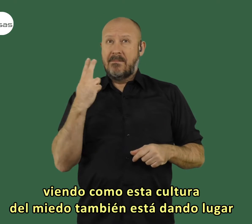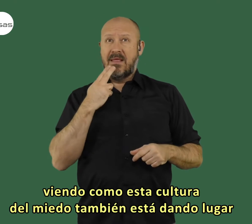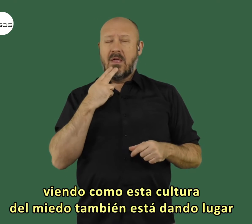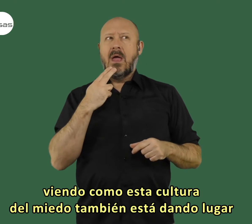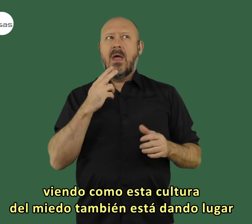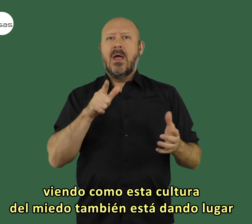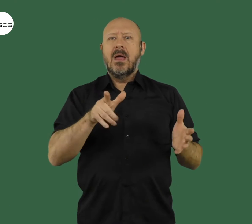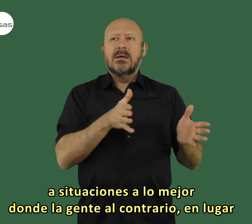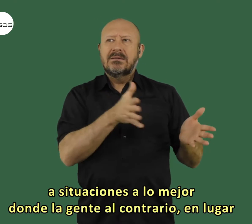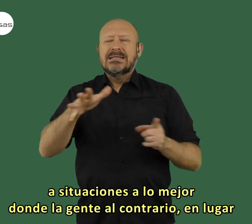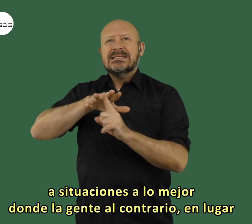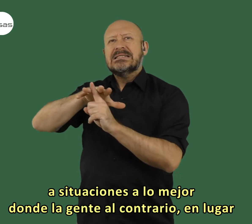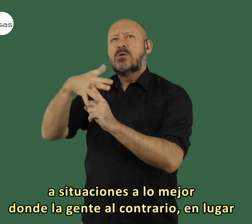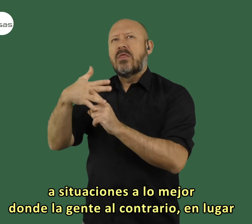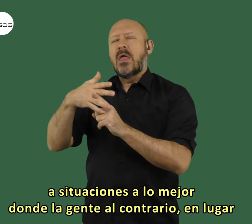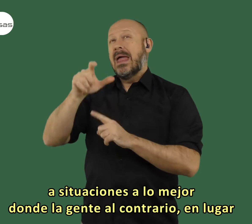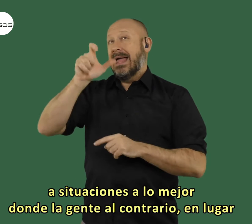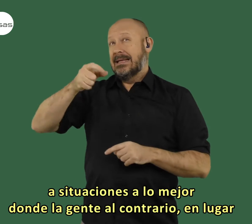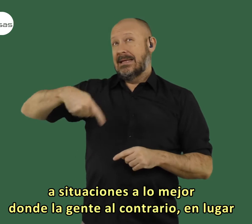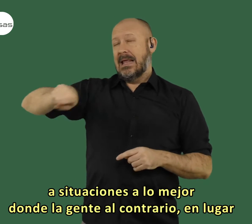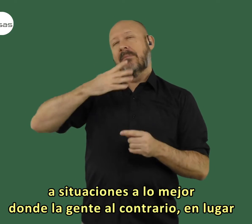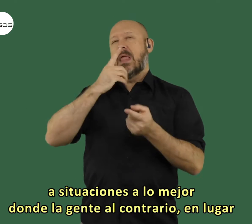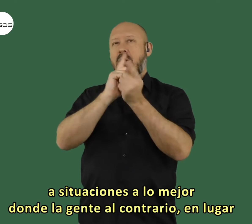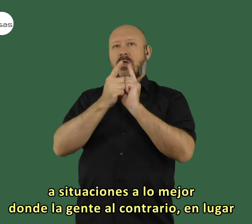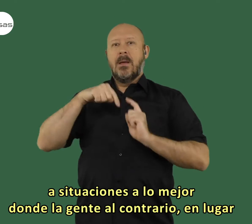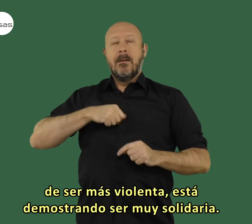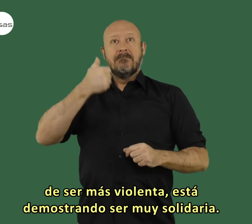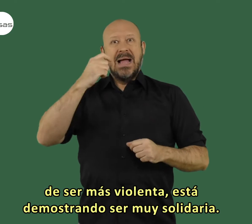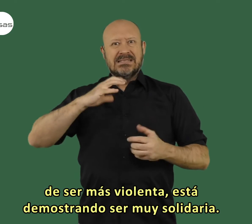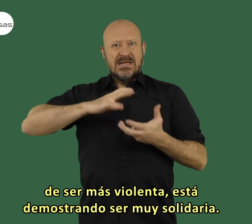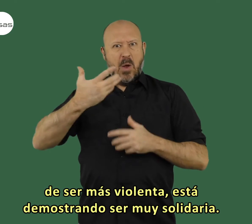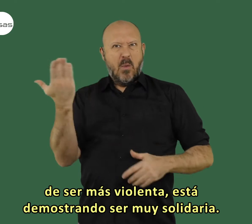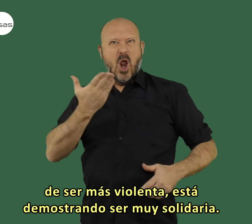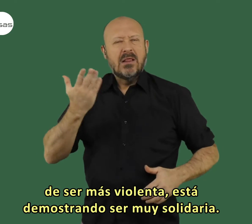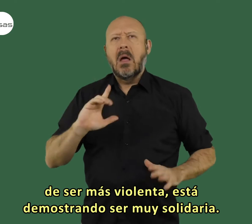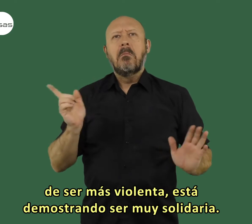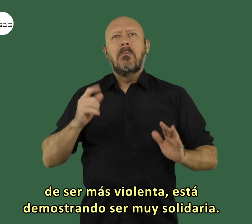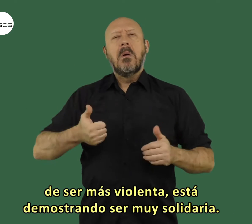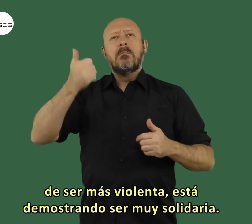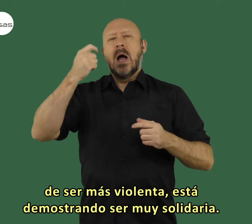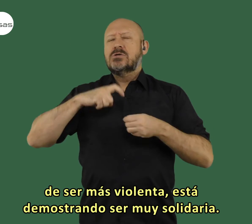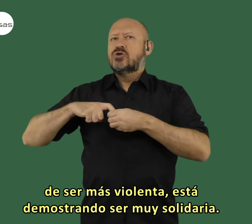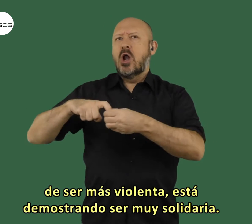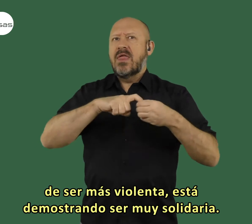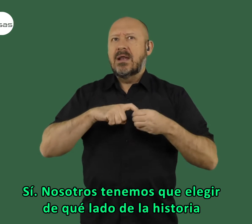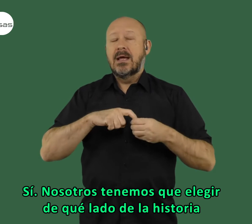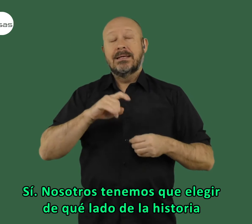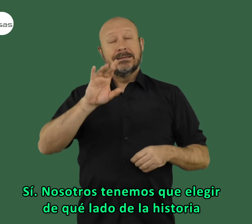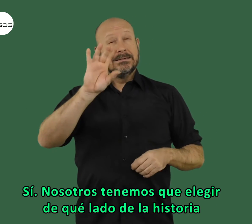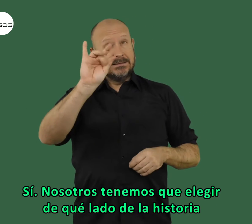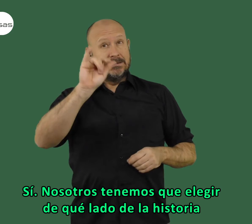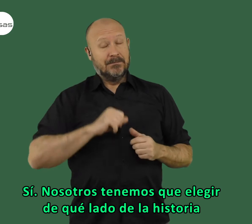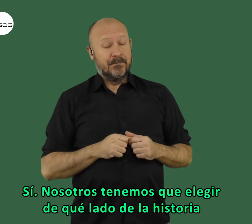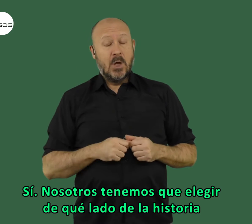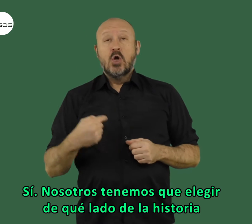cultura del miedo también está dando lugar a situaciones a lo mejor donde la gente, al contrario, en lugar de ser más violenta, está demostrando ser muy solidaria.